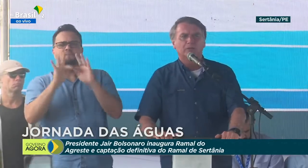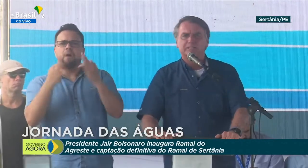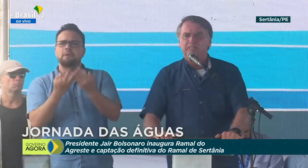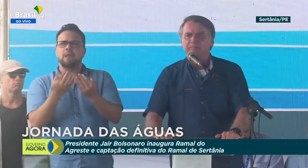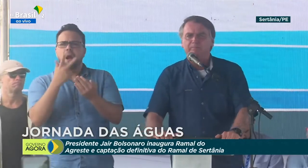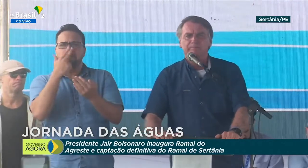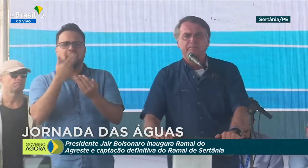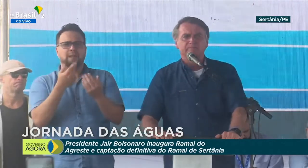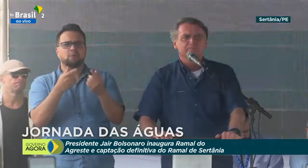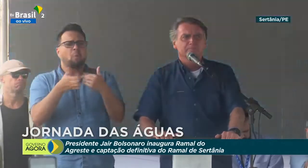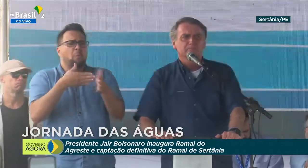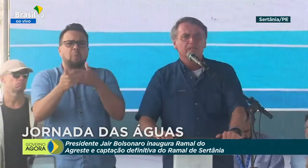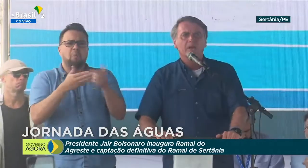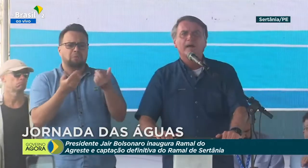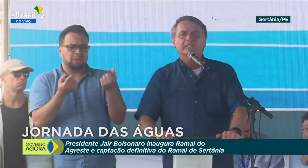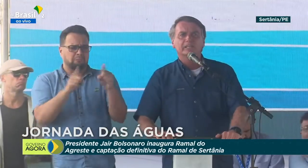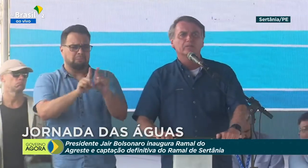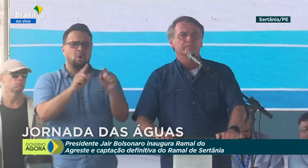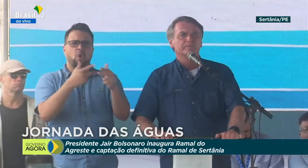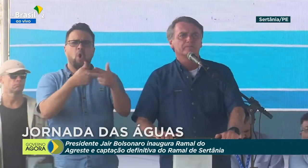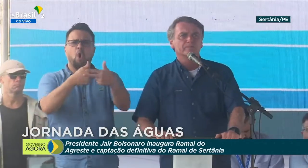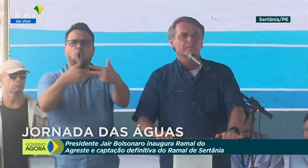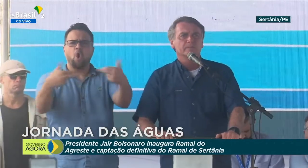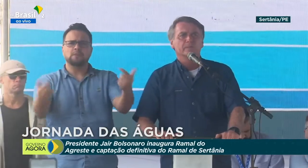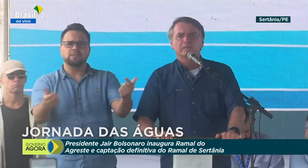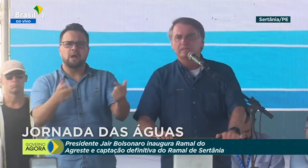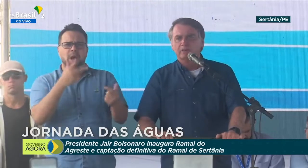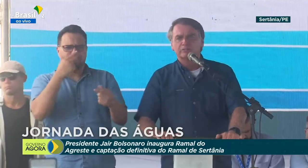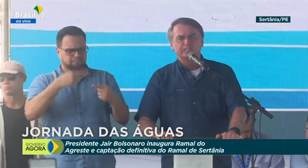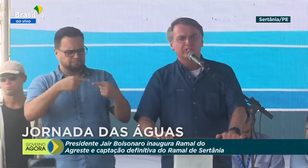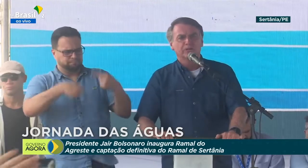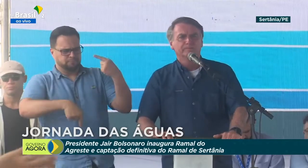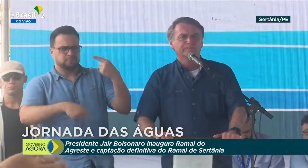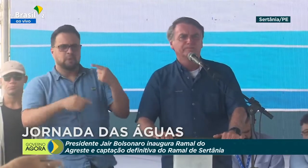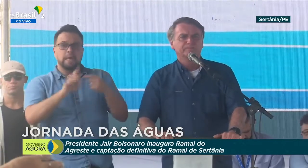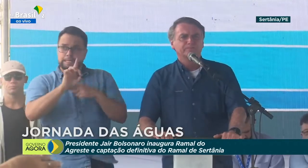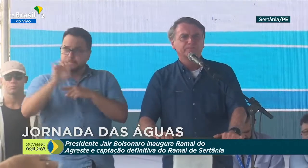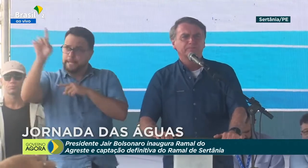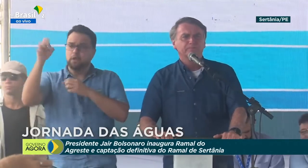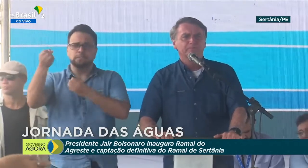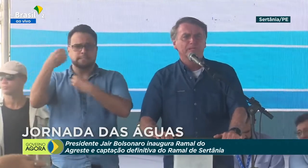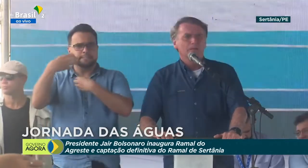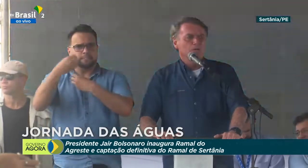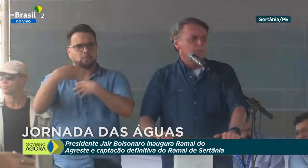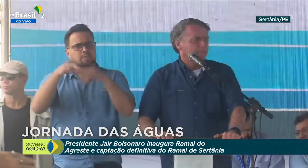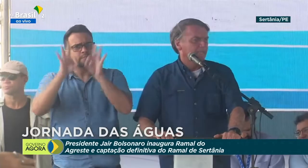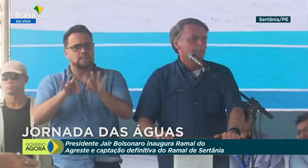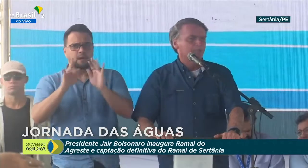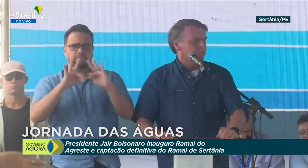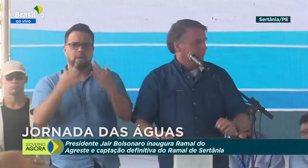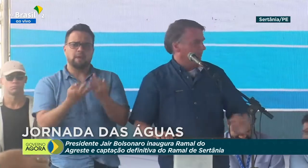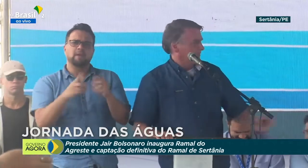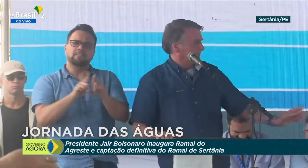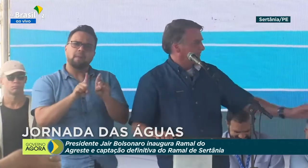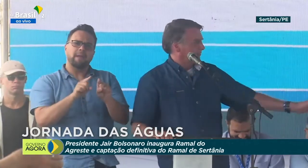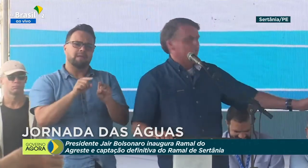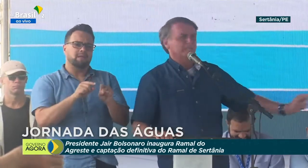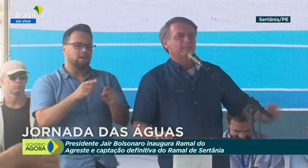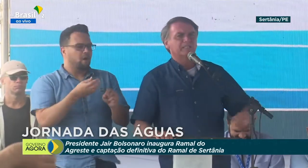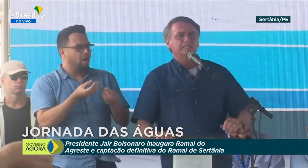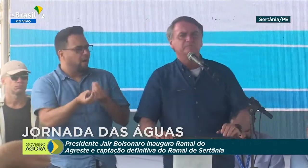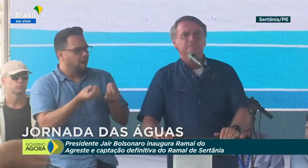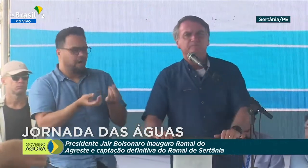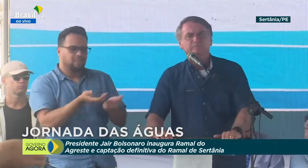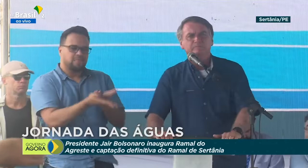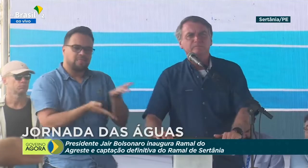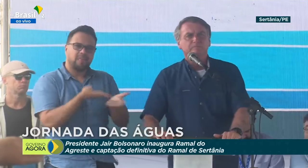duas coisas, e não aquilo que Deus nos ensinou. O tratamento de crianças, como estão